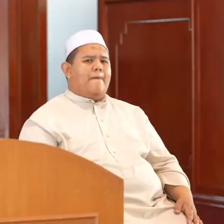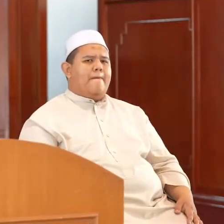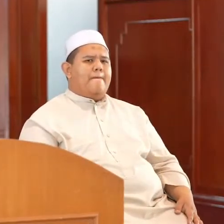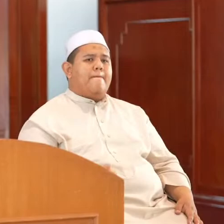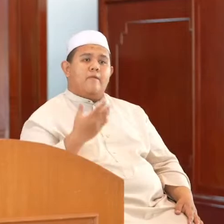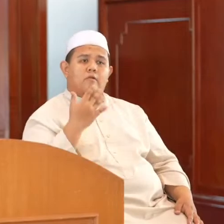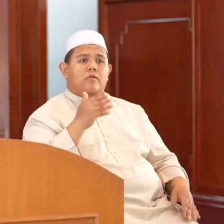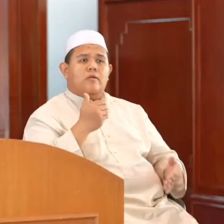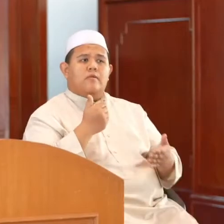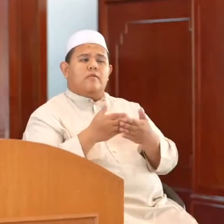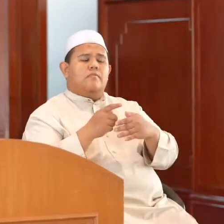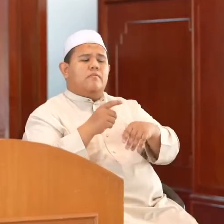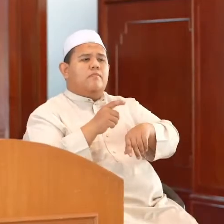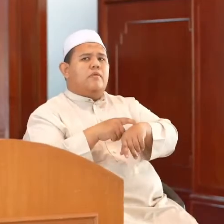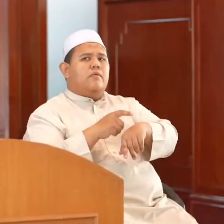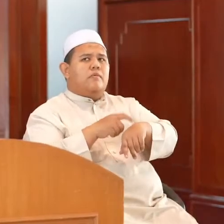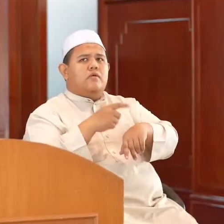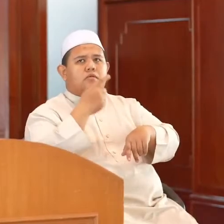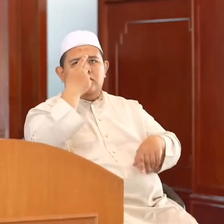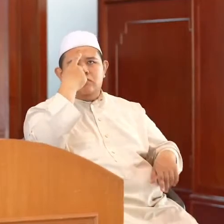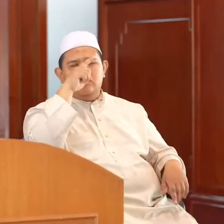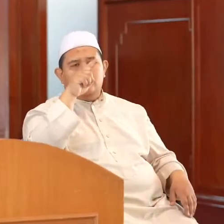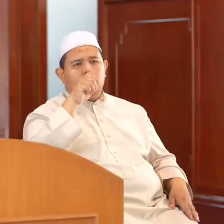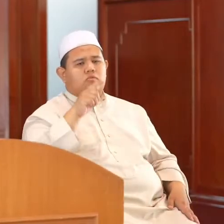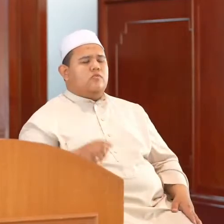Sudah sampai masa